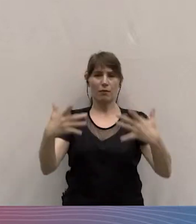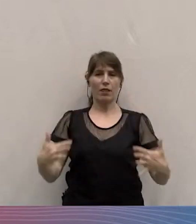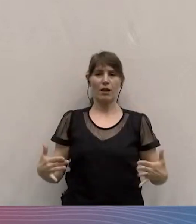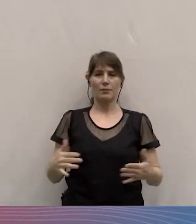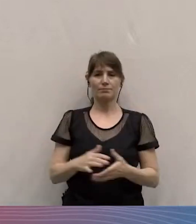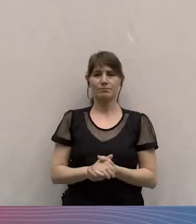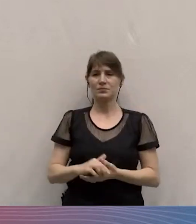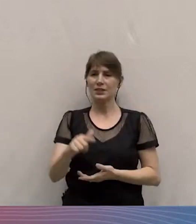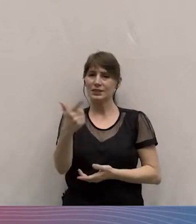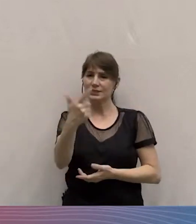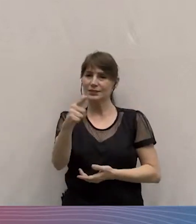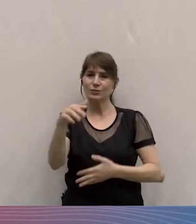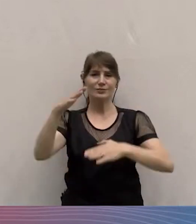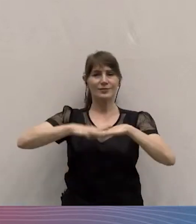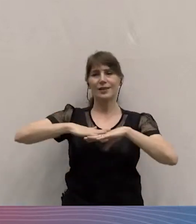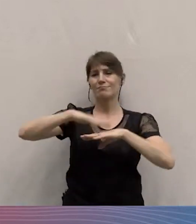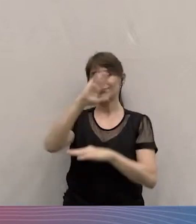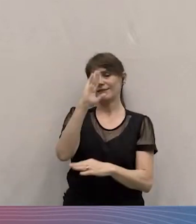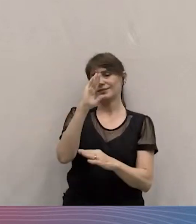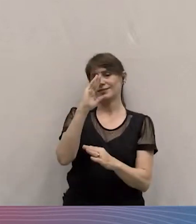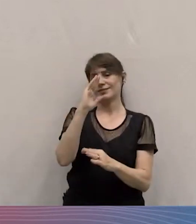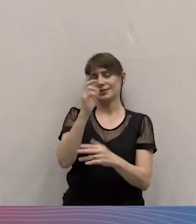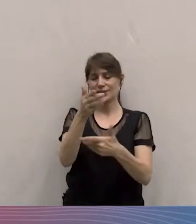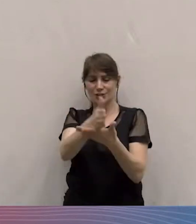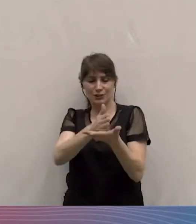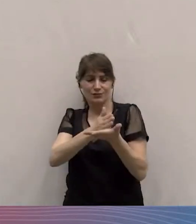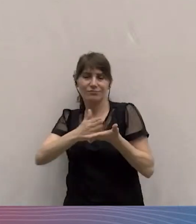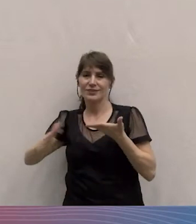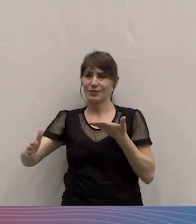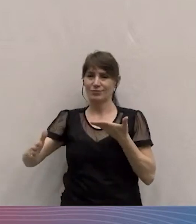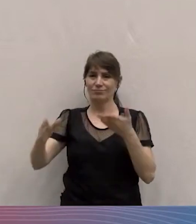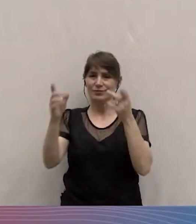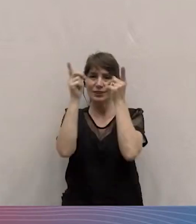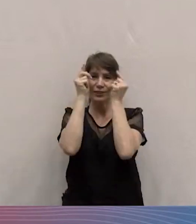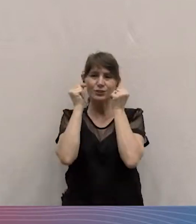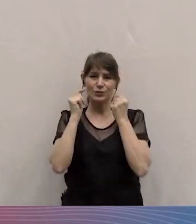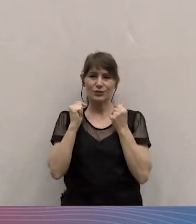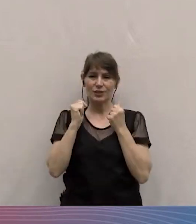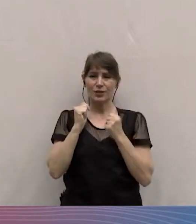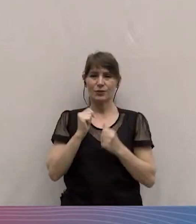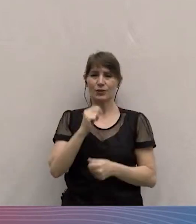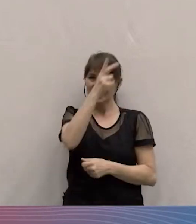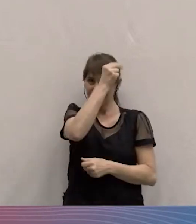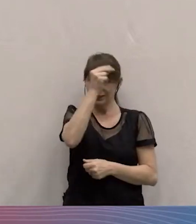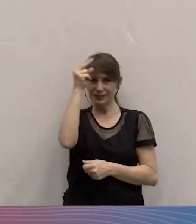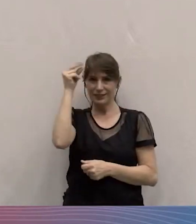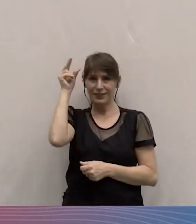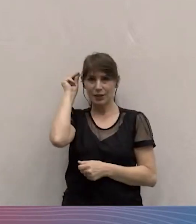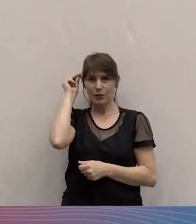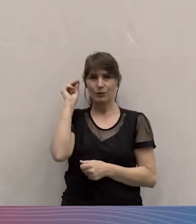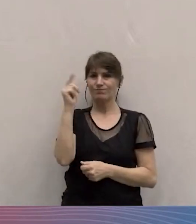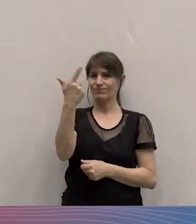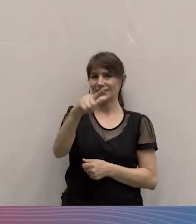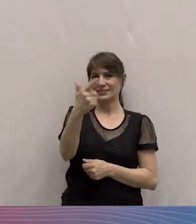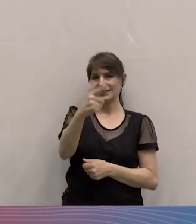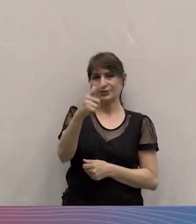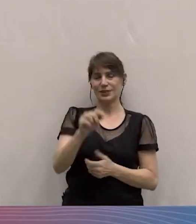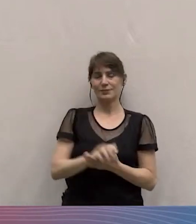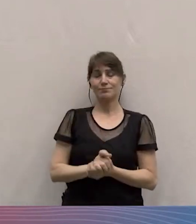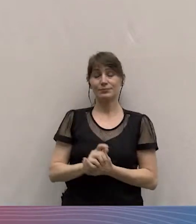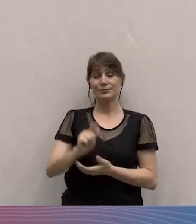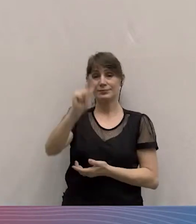Não há mais distinção entre judeu e grego.